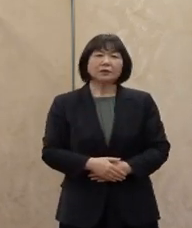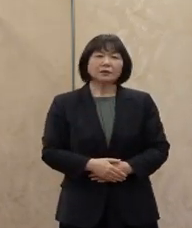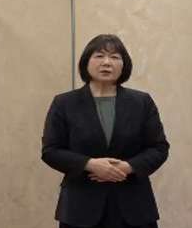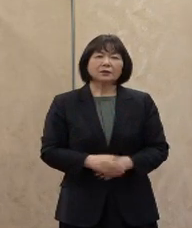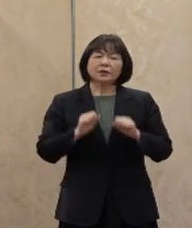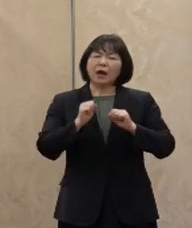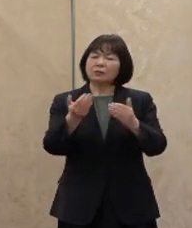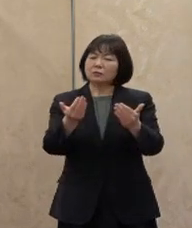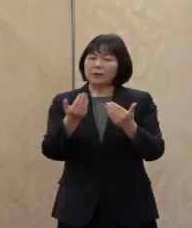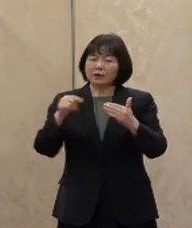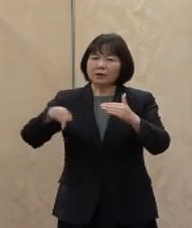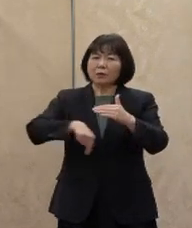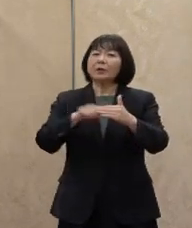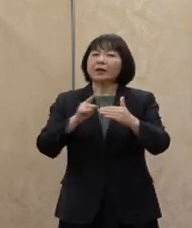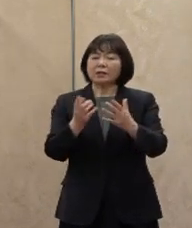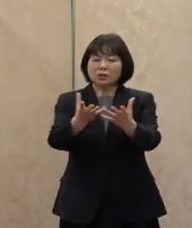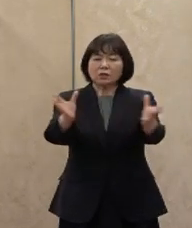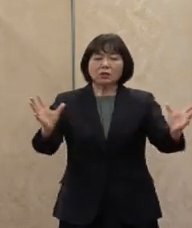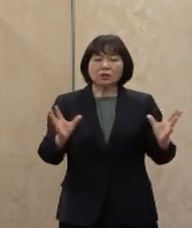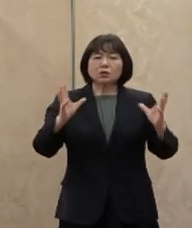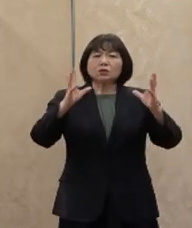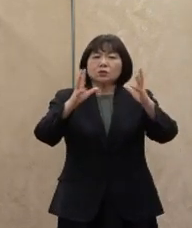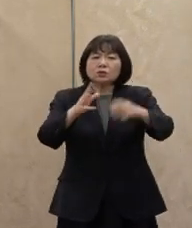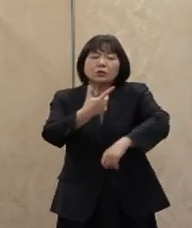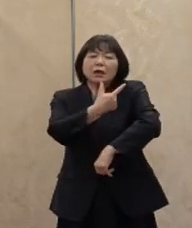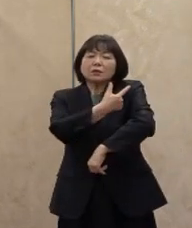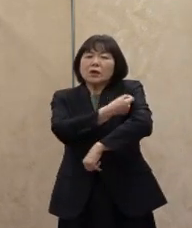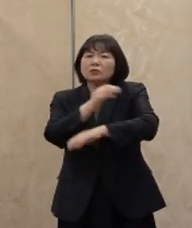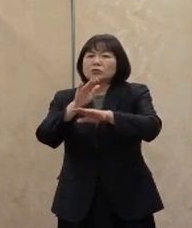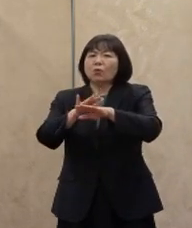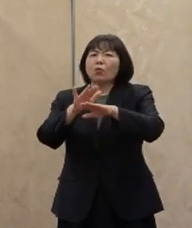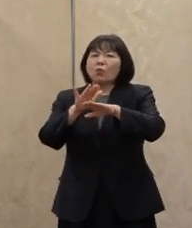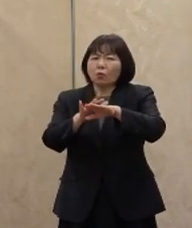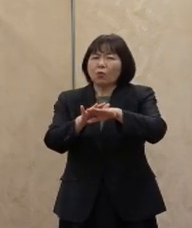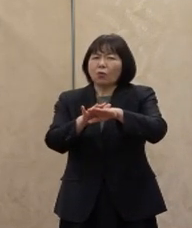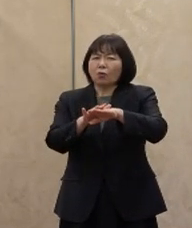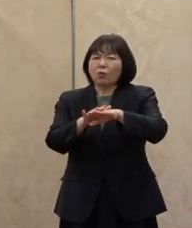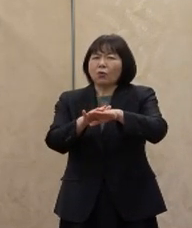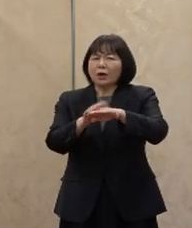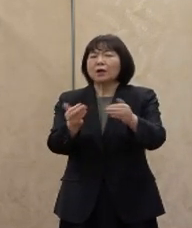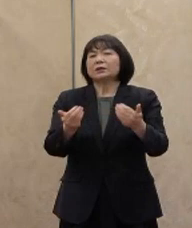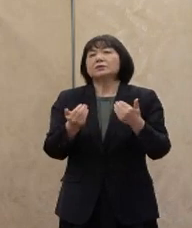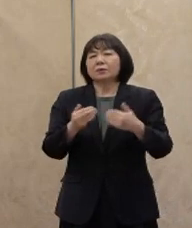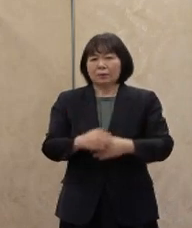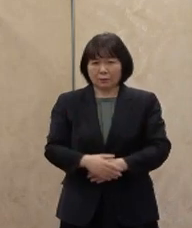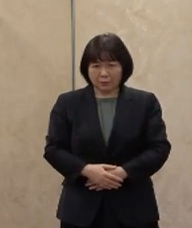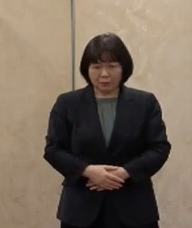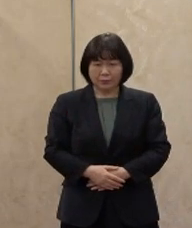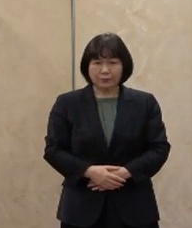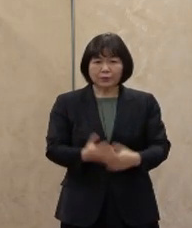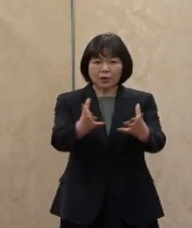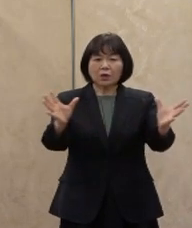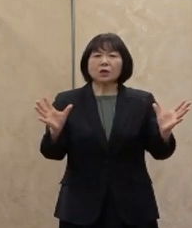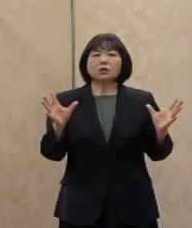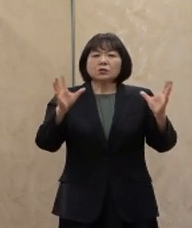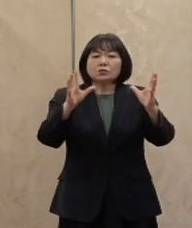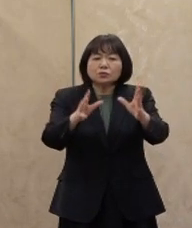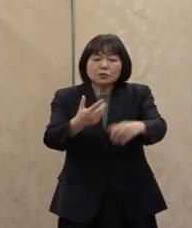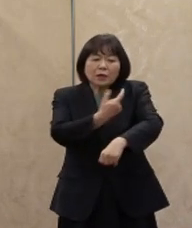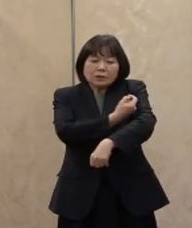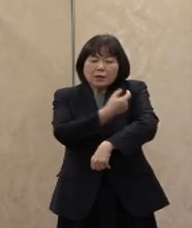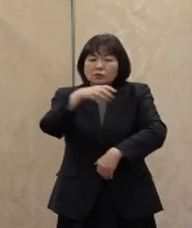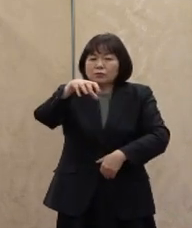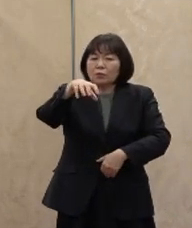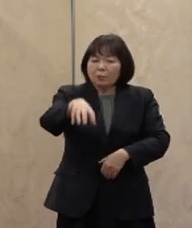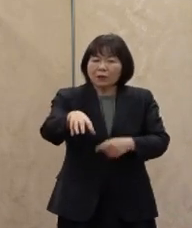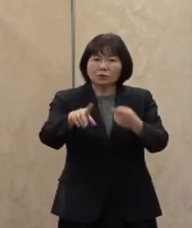やるべきこととしては集団接種のようなやり方じゃないとできないと思ってます。 なのでその集団接種の場所であ